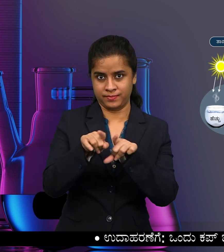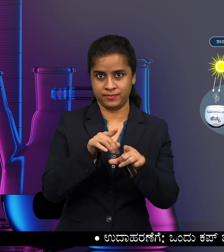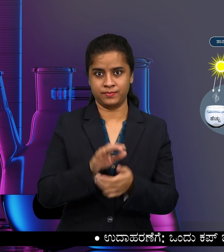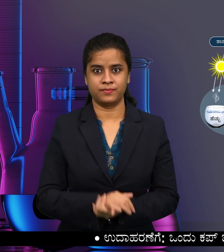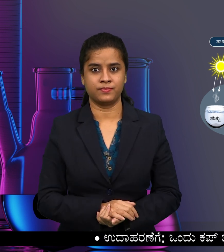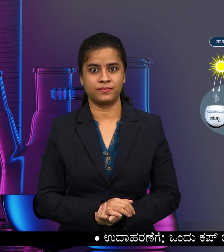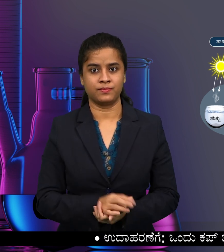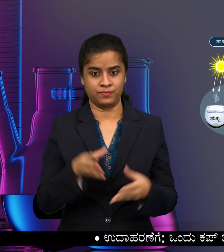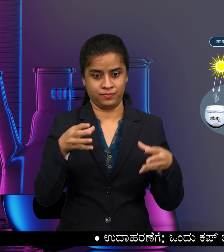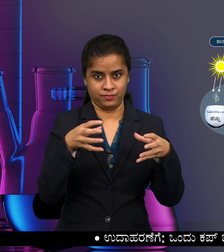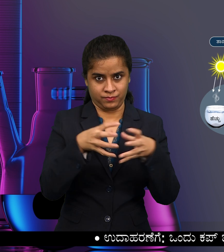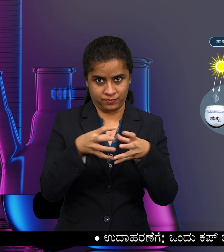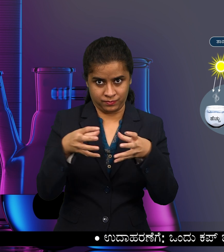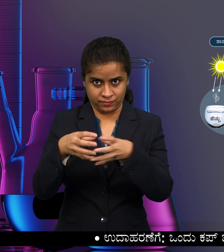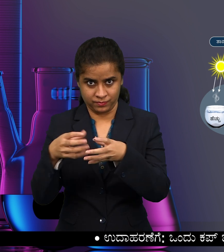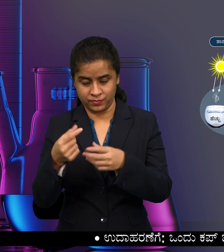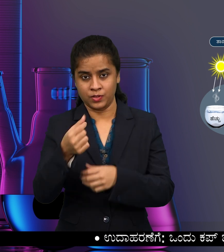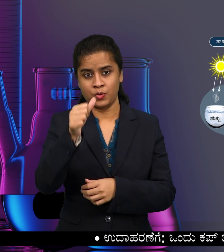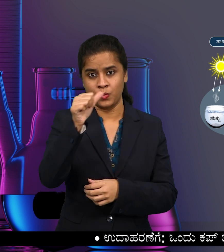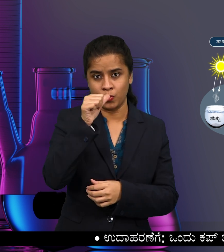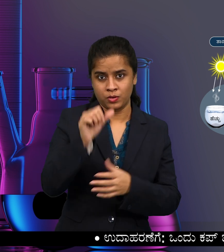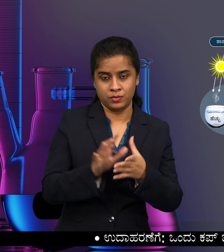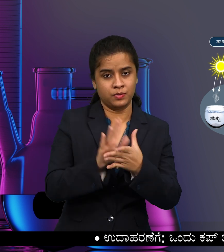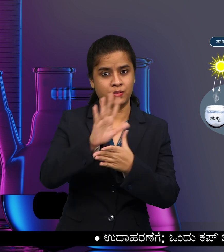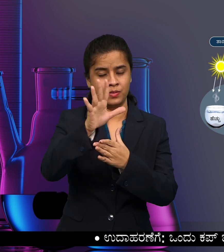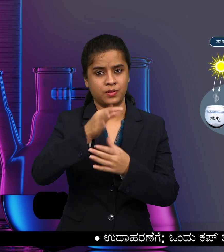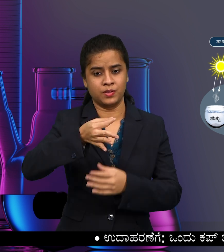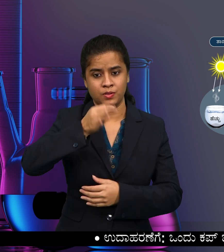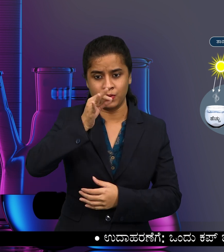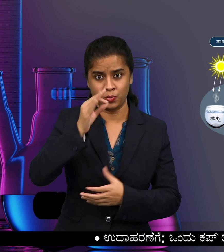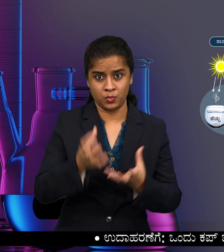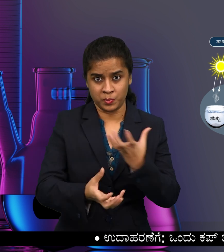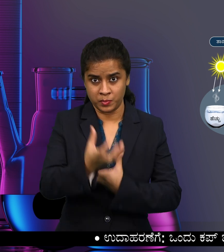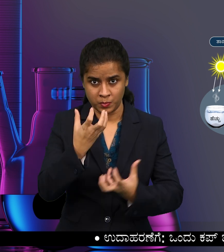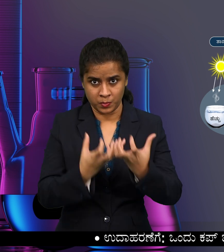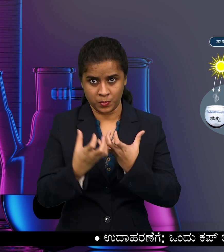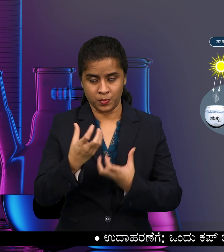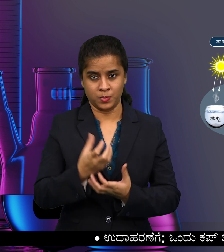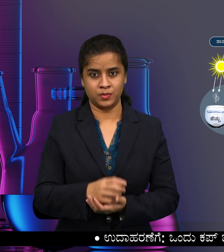ಉದಾಹರಣೆಗೆ, 1 ಕಪ್ ಬಿಸಿ ಚಹಾದ ಮೇಲೆ ನೀರಿನ ಆವಿಯ ರಚನೆ.